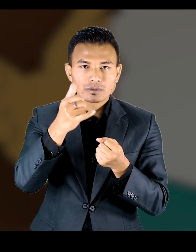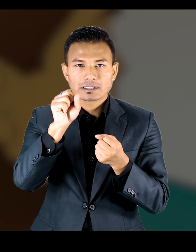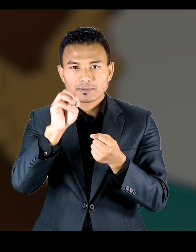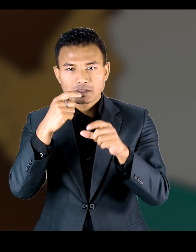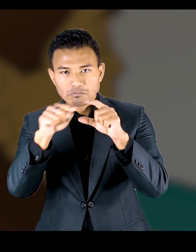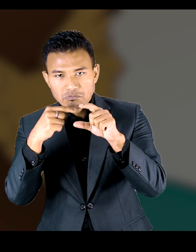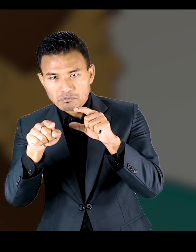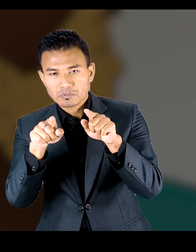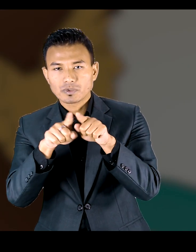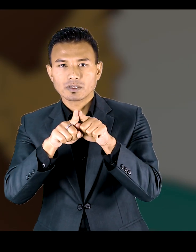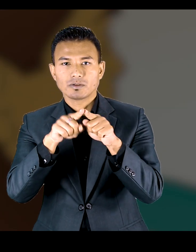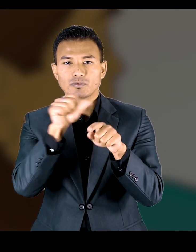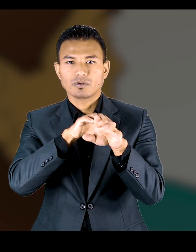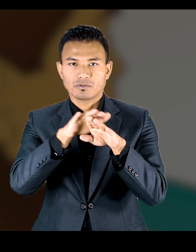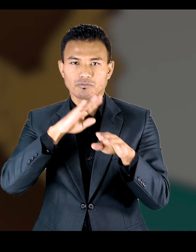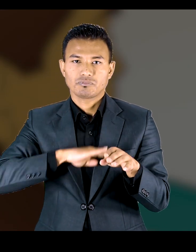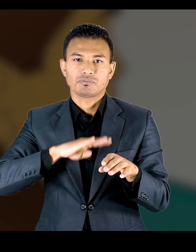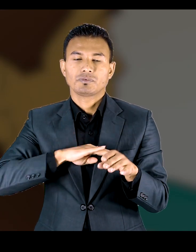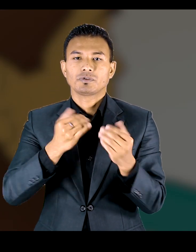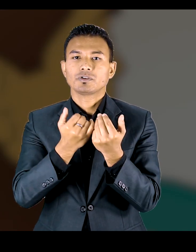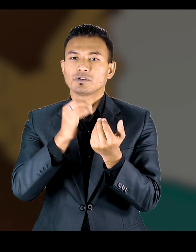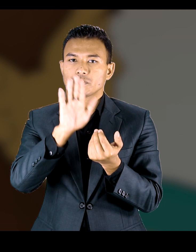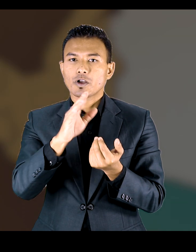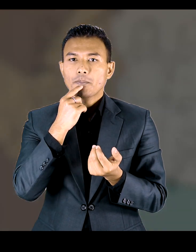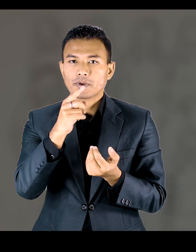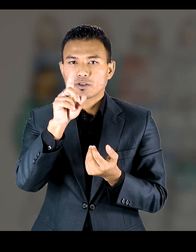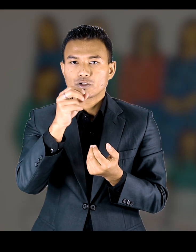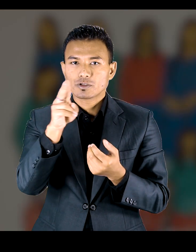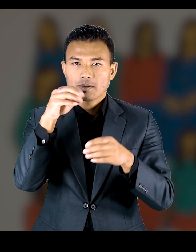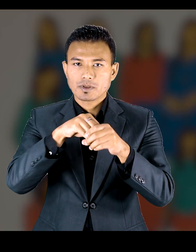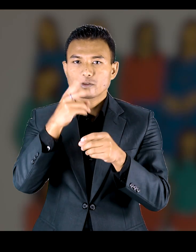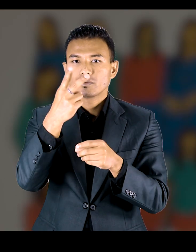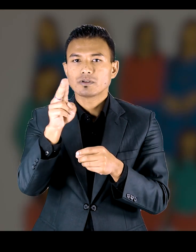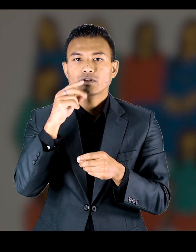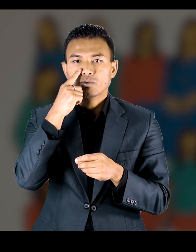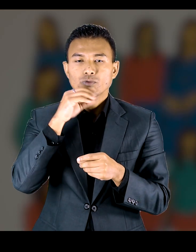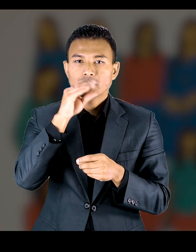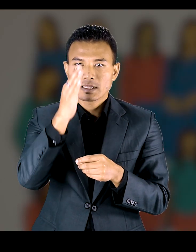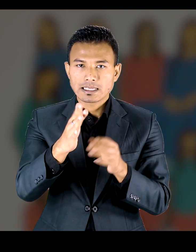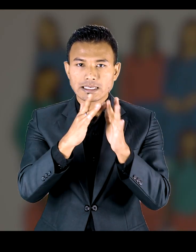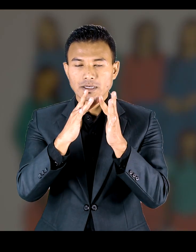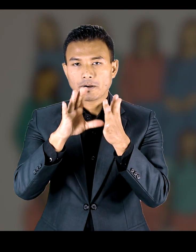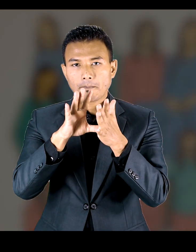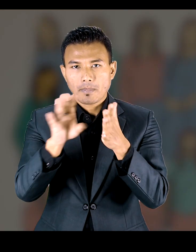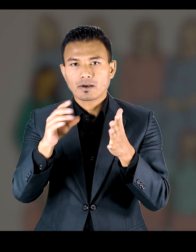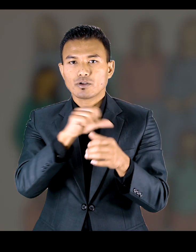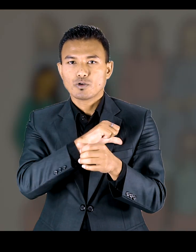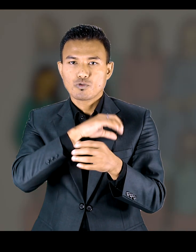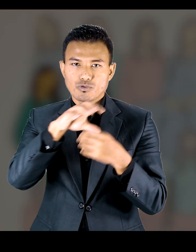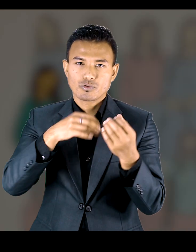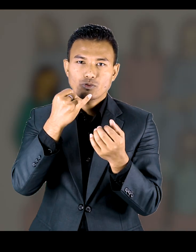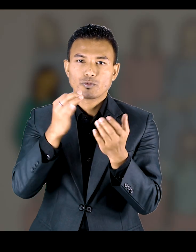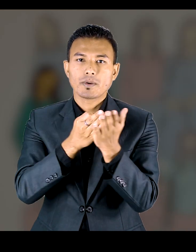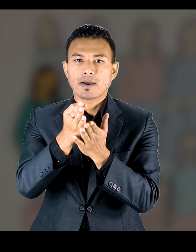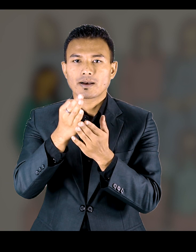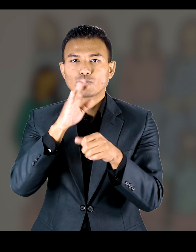टेक्स्ट मेसेजहरूको पनि उनीहरूले सामना गर्नु परिरहेको छ भने दस मध्ये दुई युवतीहरूले इन्टरनेटको माध्यमबाट यौन